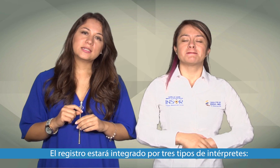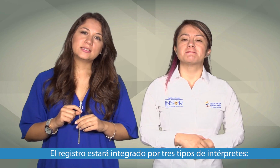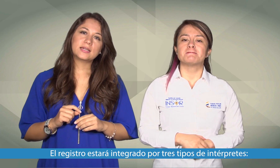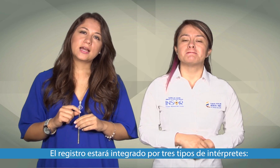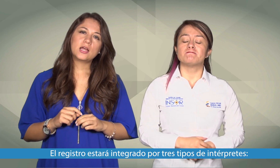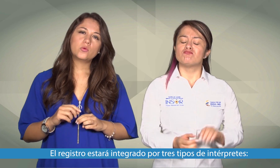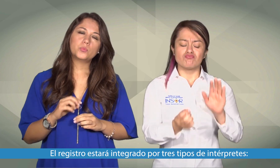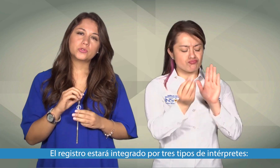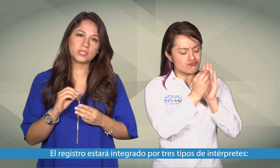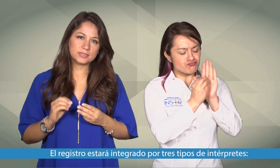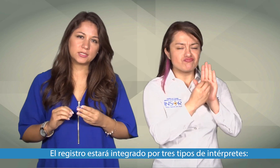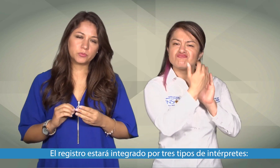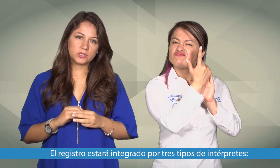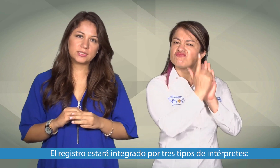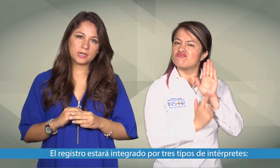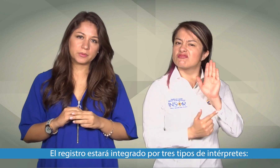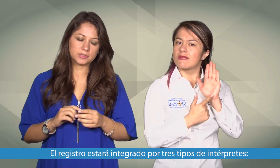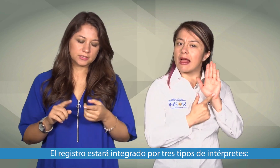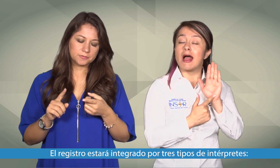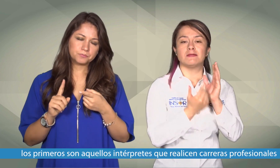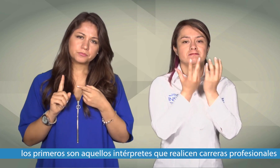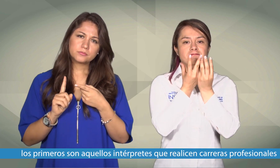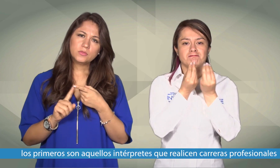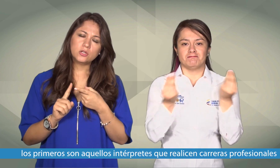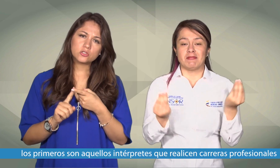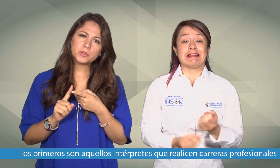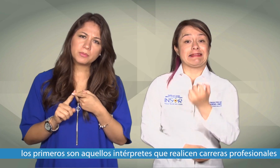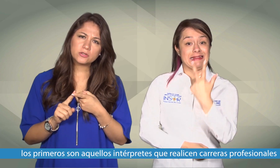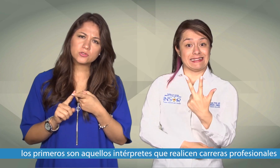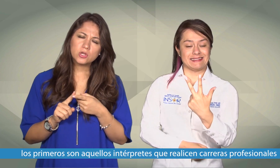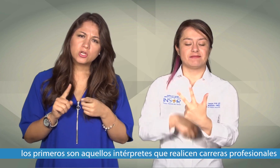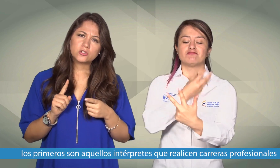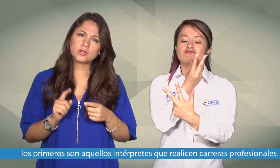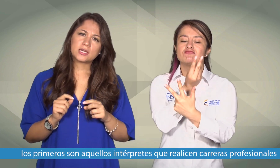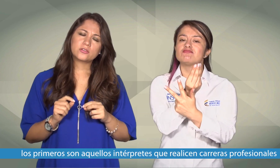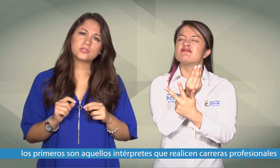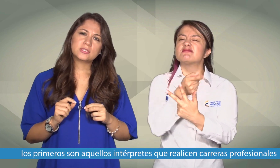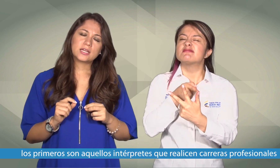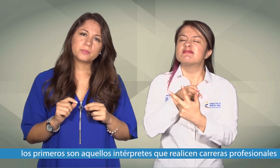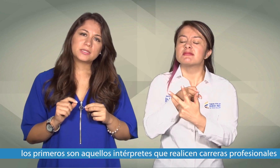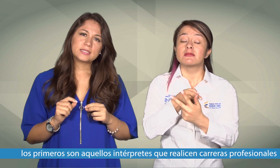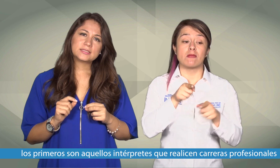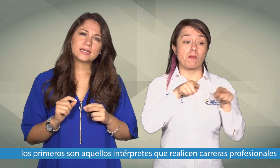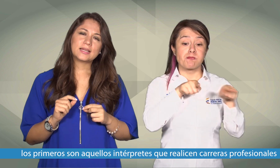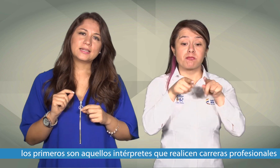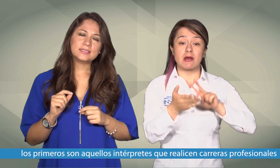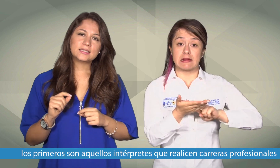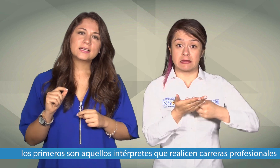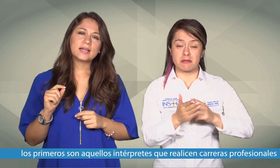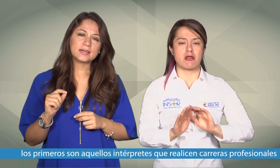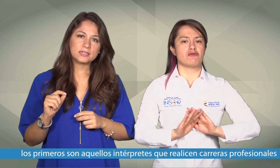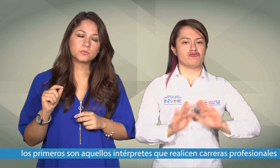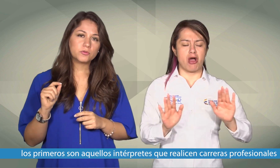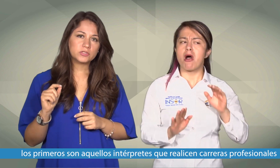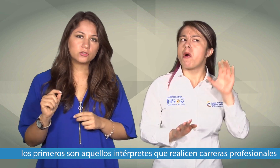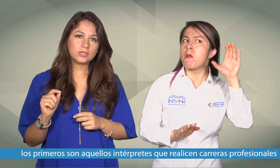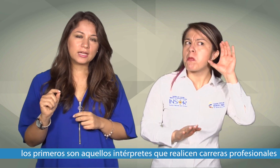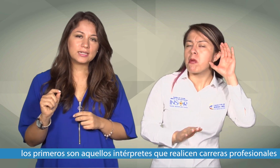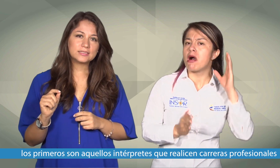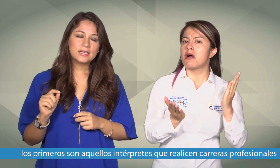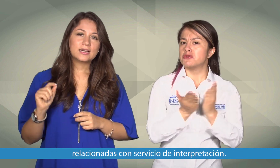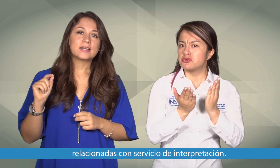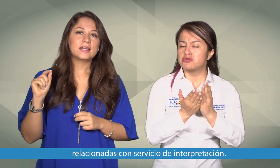registro estará integrado por tres tipos de intérpretes. Los primeros son aquellos intérpretes que realicen carreras